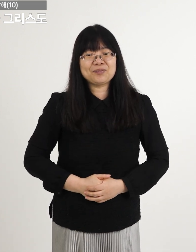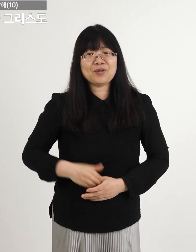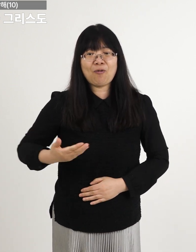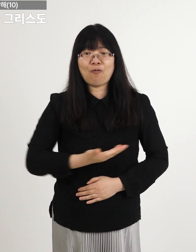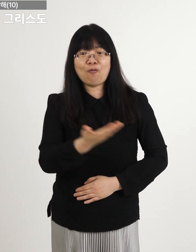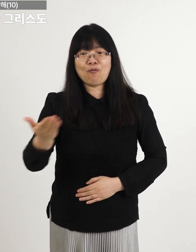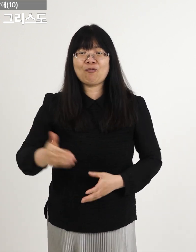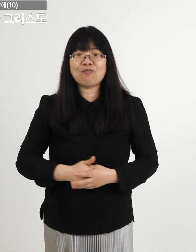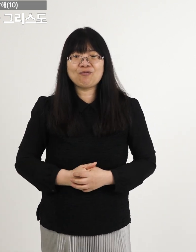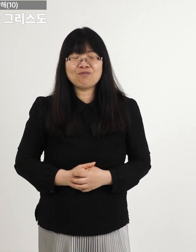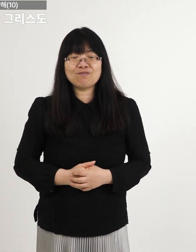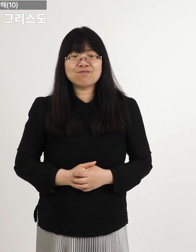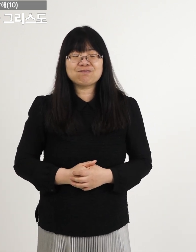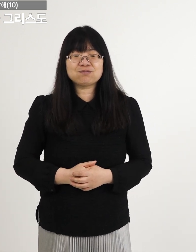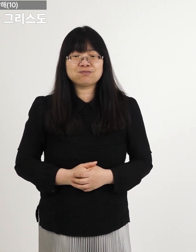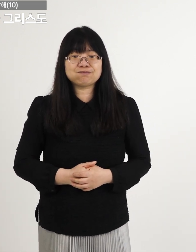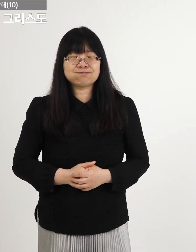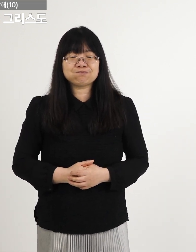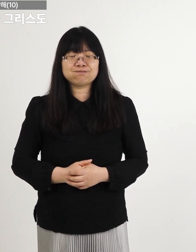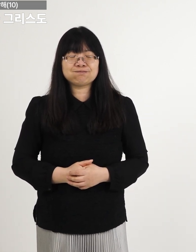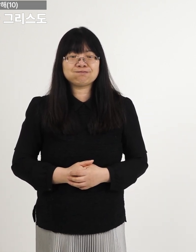여러분,